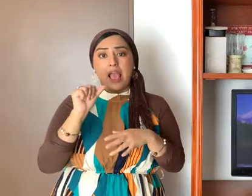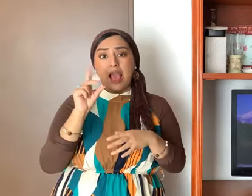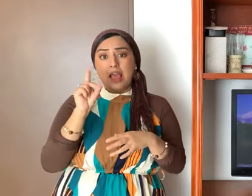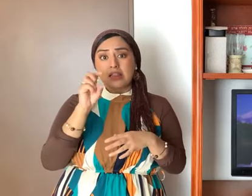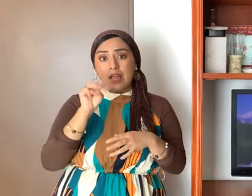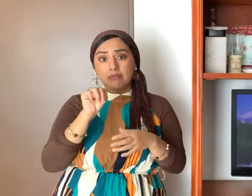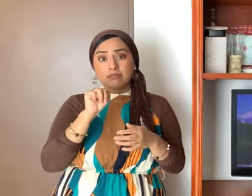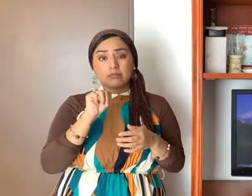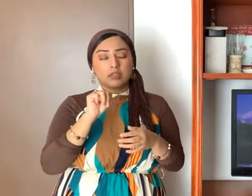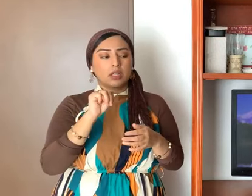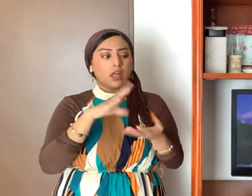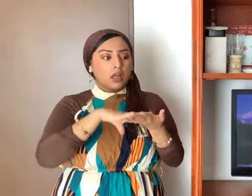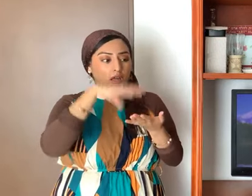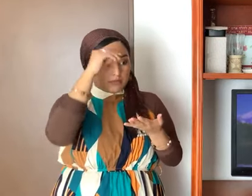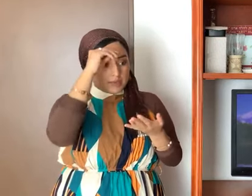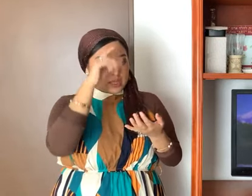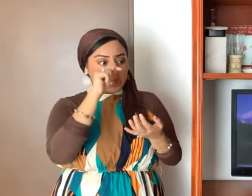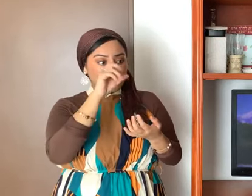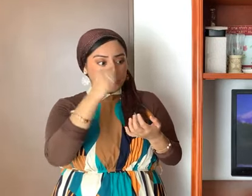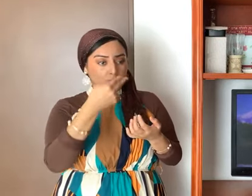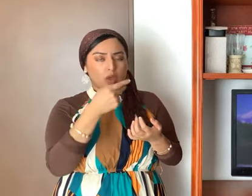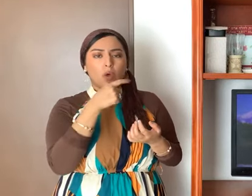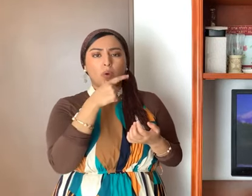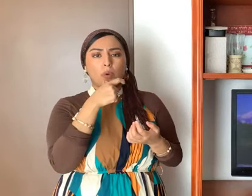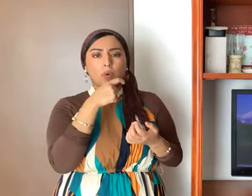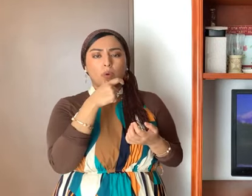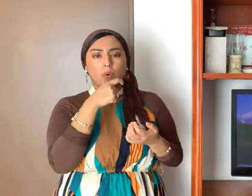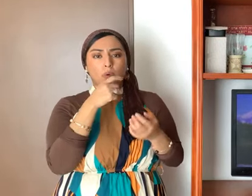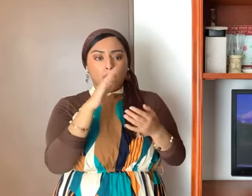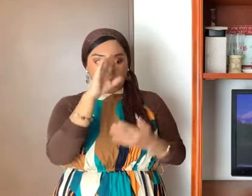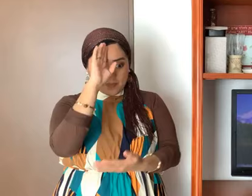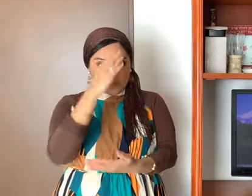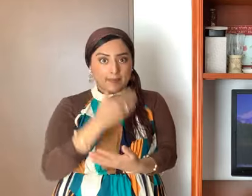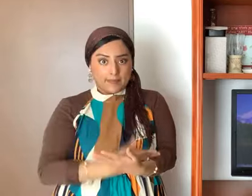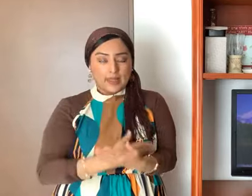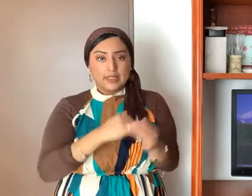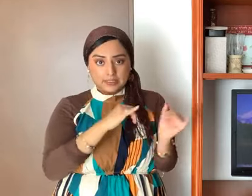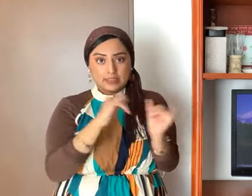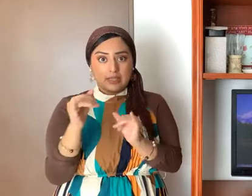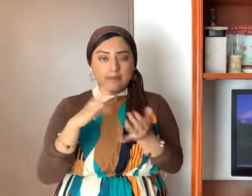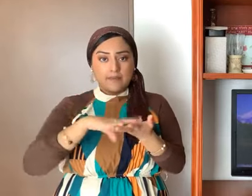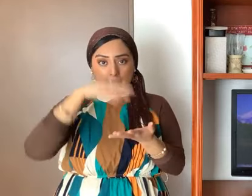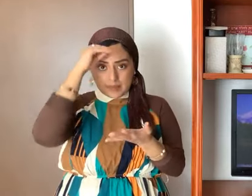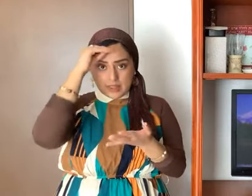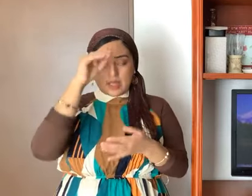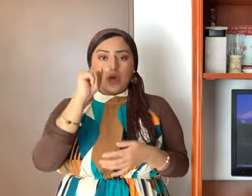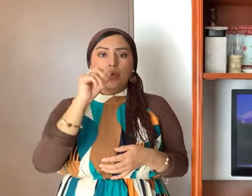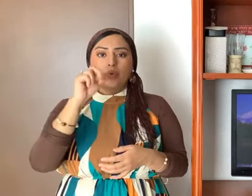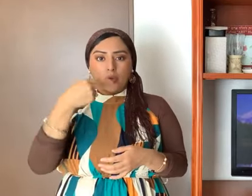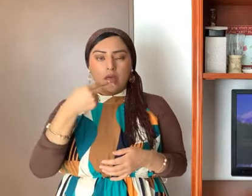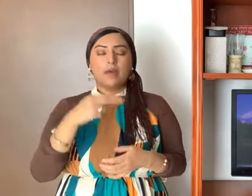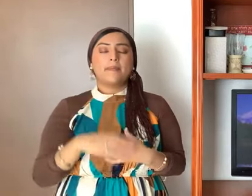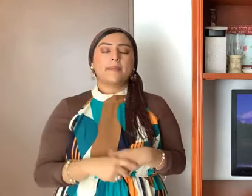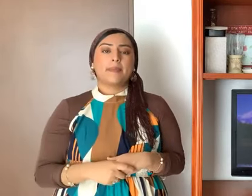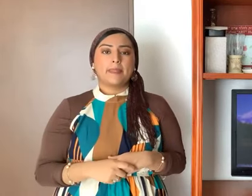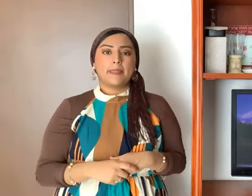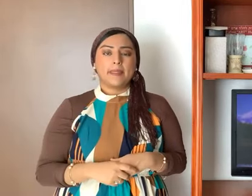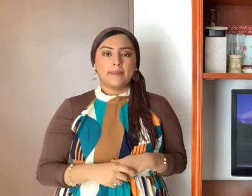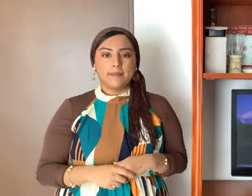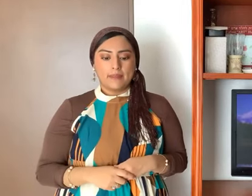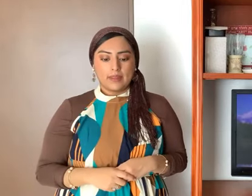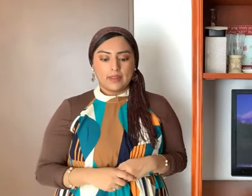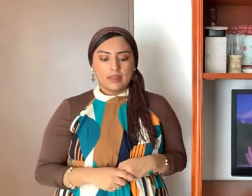conoció Torá, ¿sí? ¿Y quién más conoció Torá? Sus hijos, ¿verdad? Amén, ¿sí? Abel, Caín y después